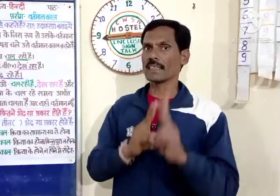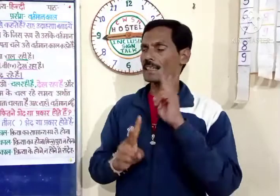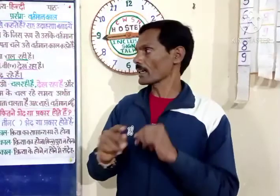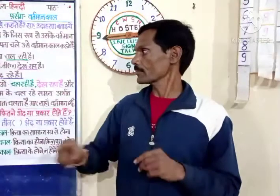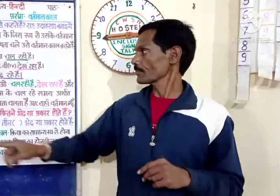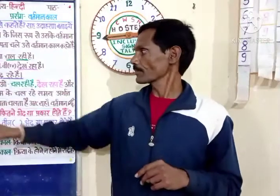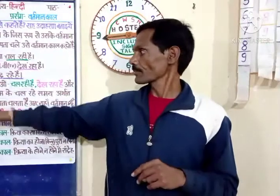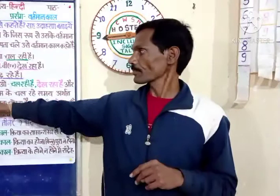क्रिया